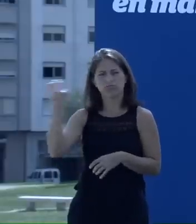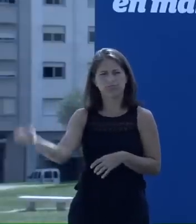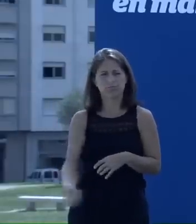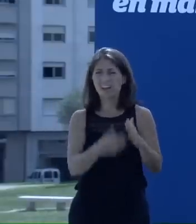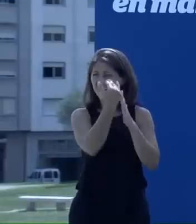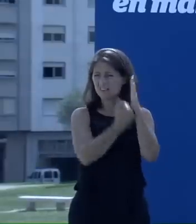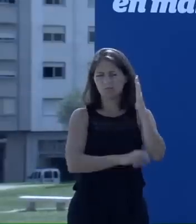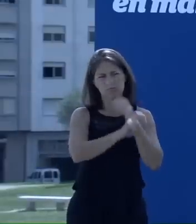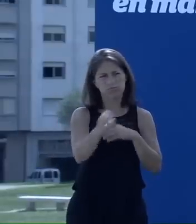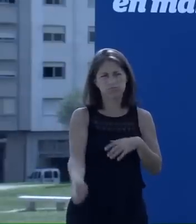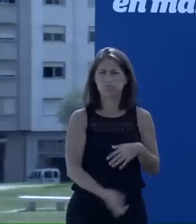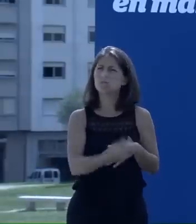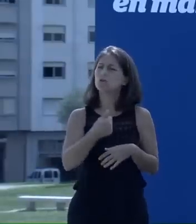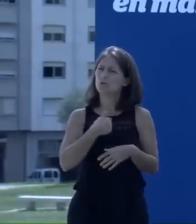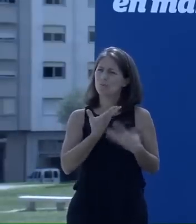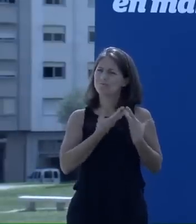lista.